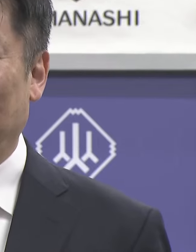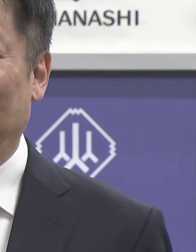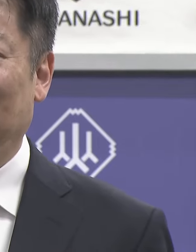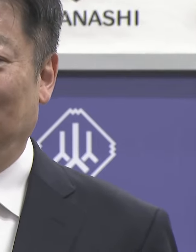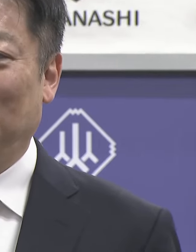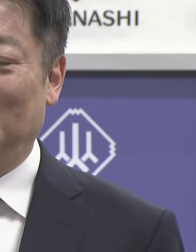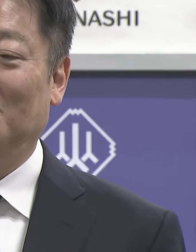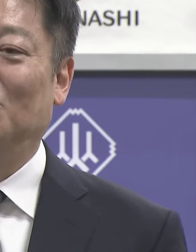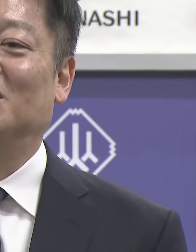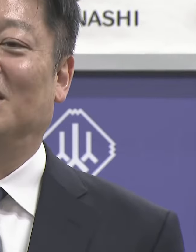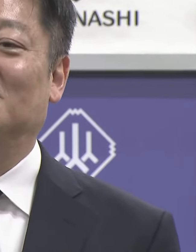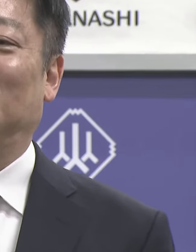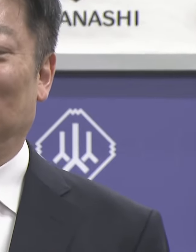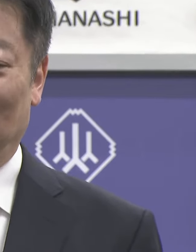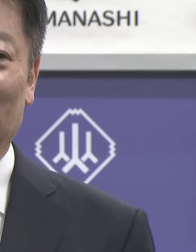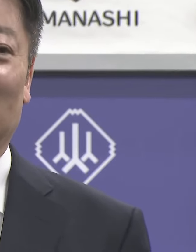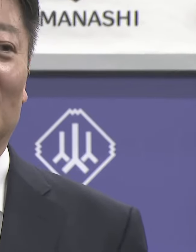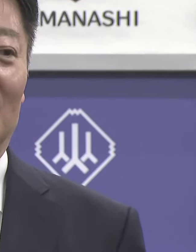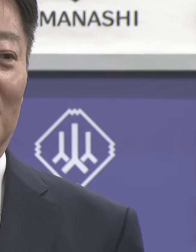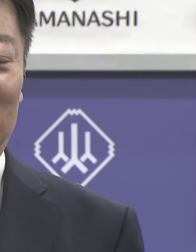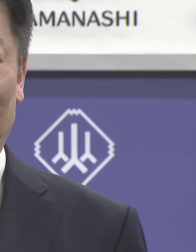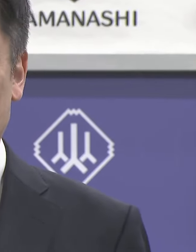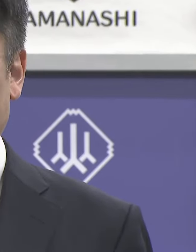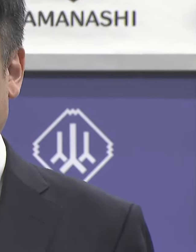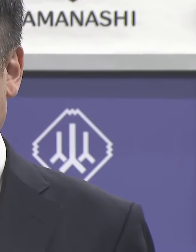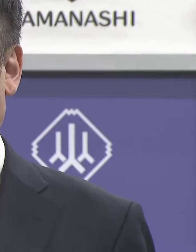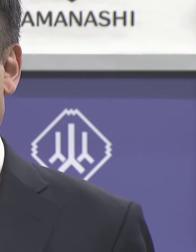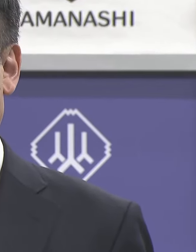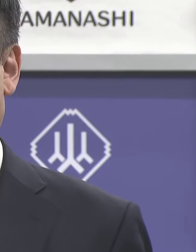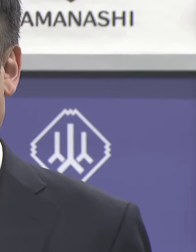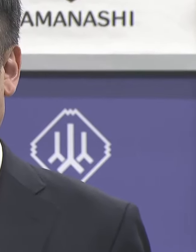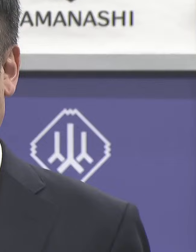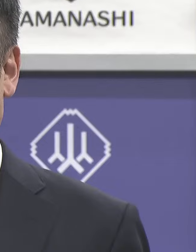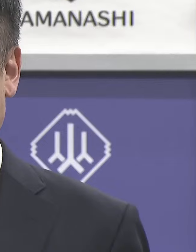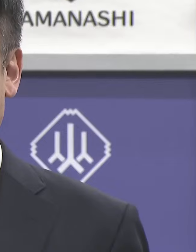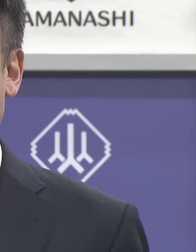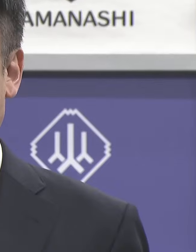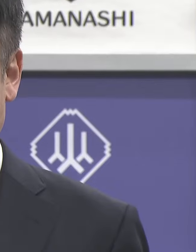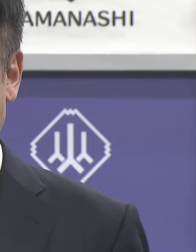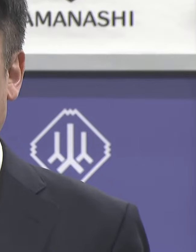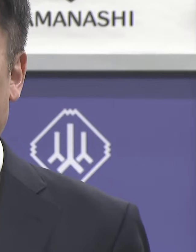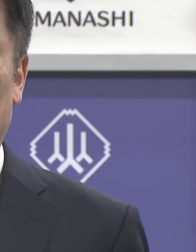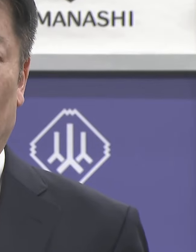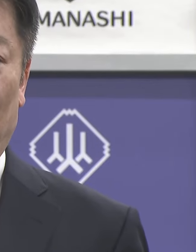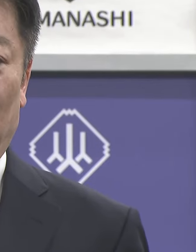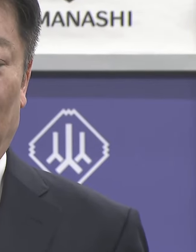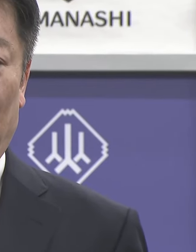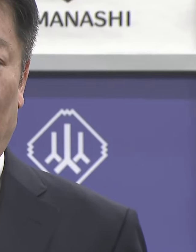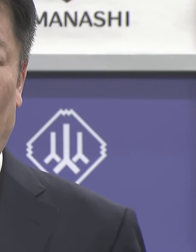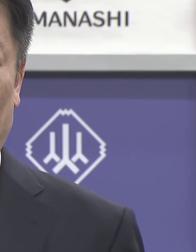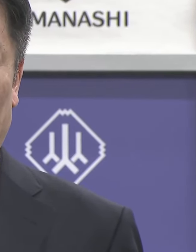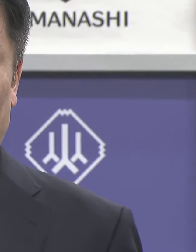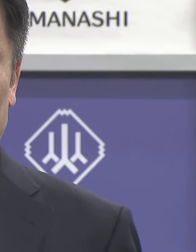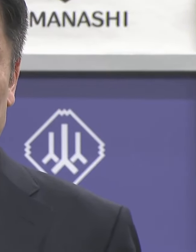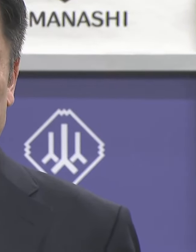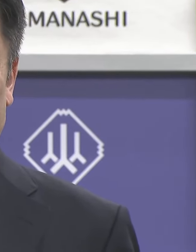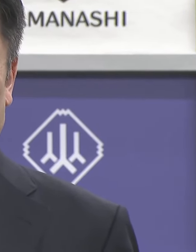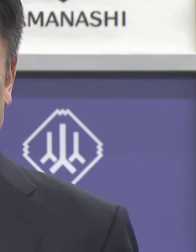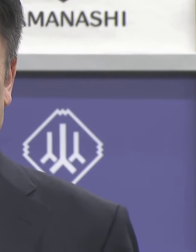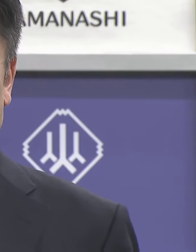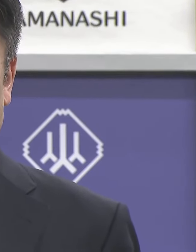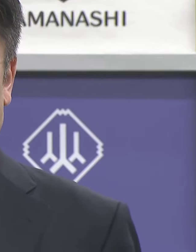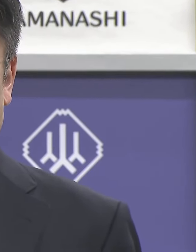からご経歴からすれば当然といえば当然なんですけれども、私どもにとっては大変誇らしい話ですし、これはある意味